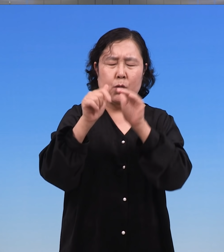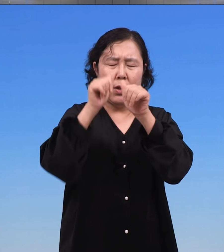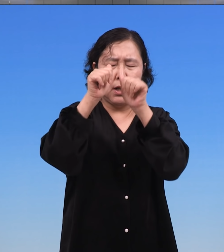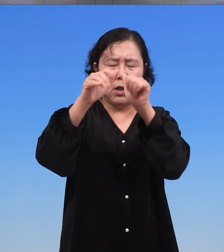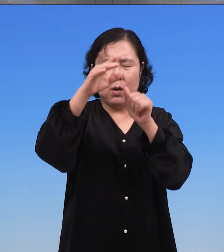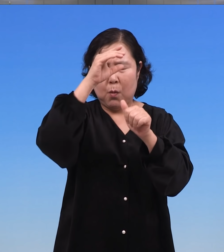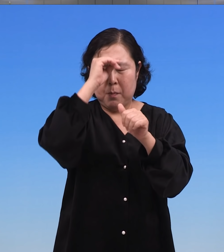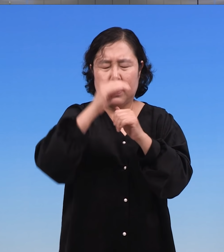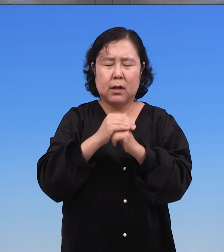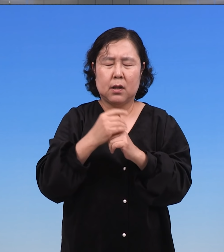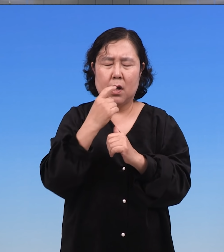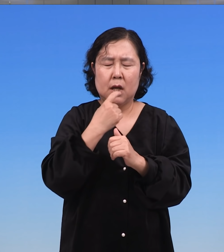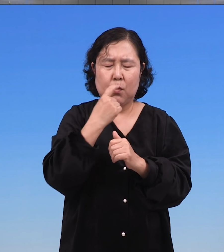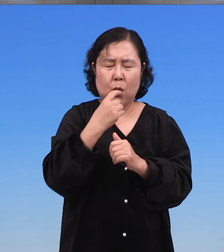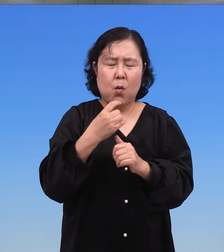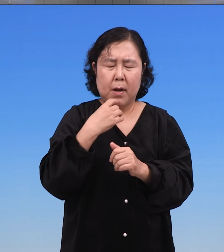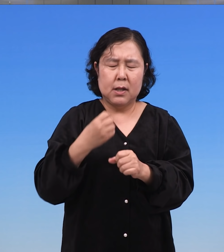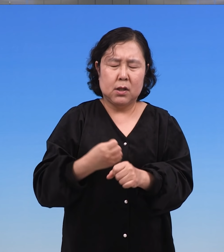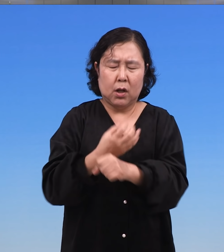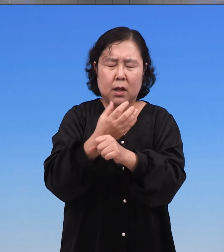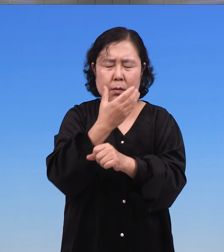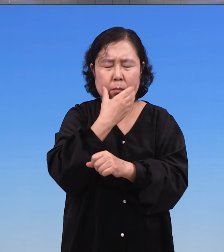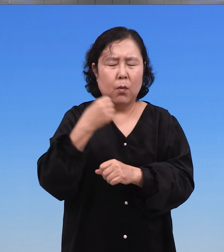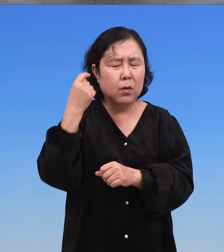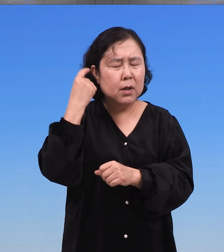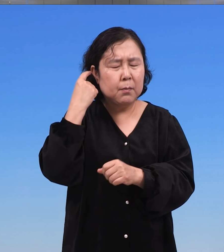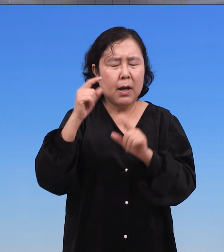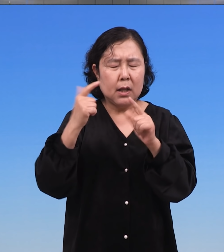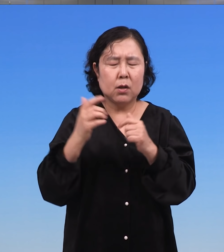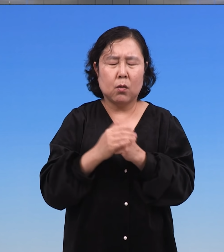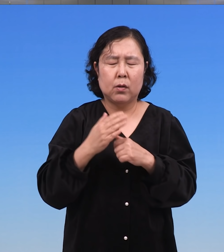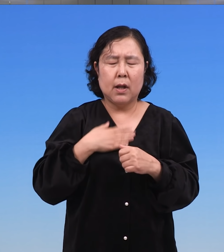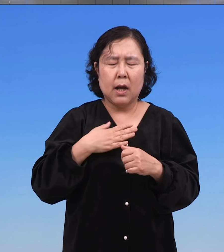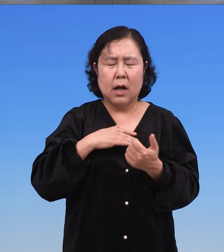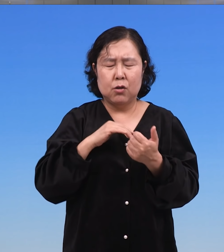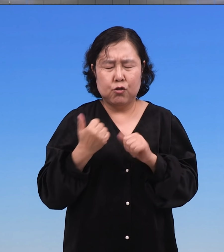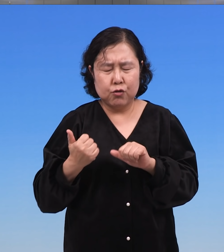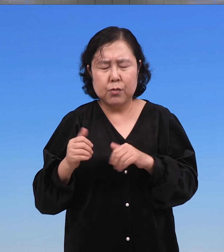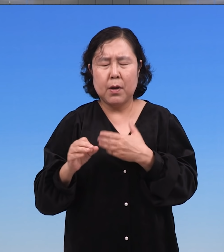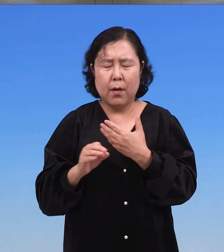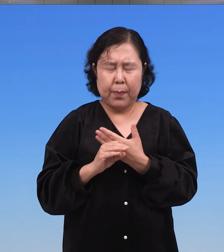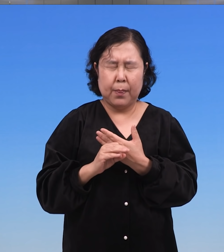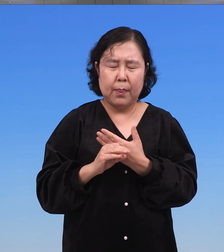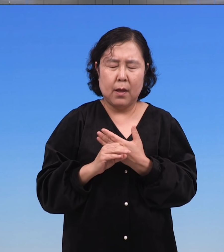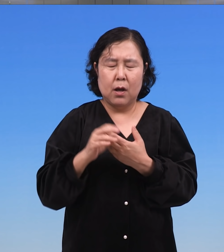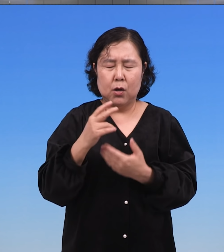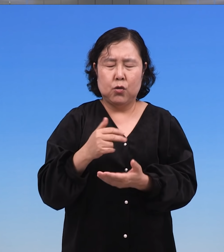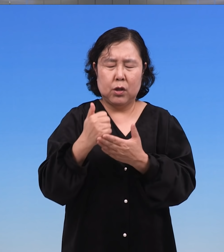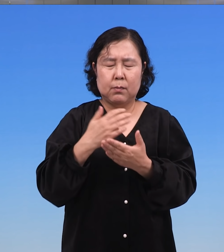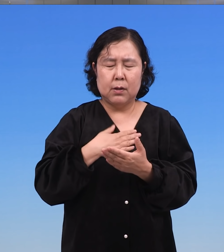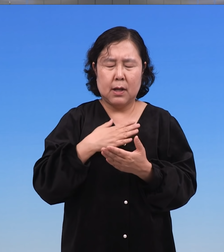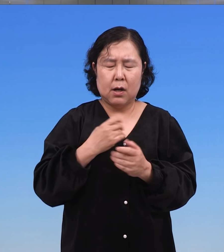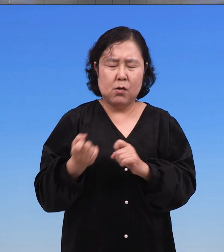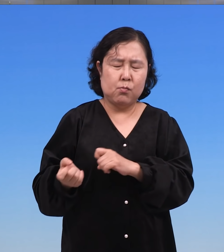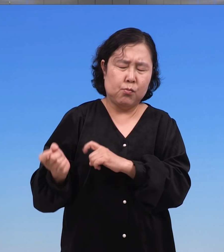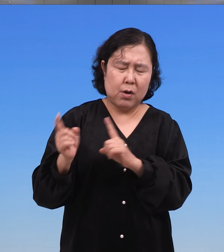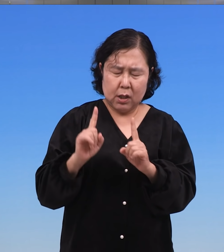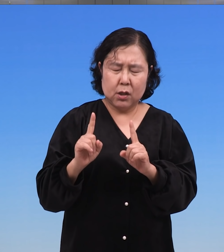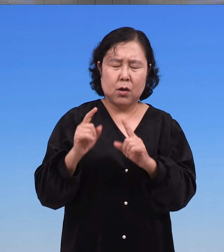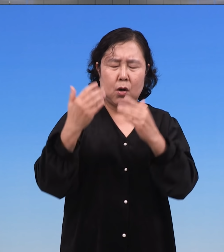모습을 본받으면서 하나님, 입으로만 전하는 복음이 아니라 내가 희생하면, 내가 죽으면 주님은